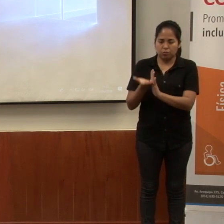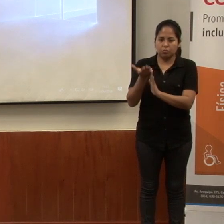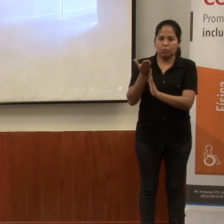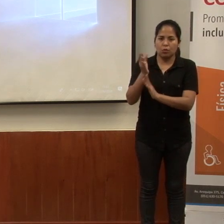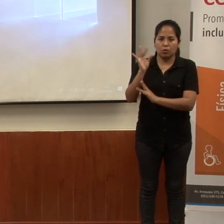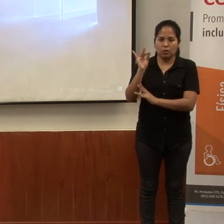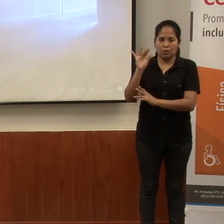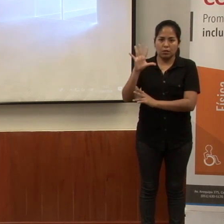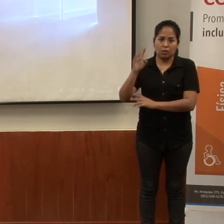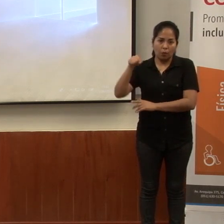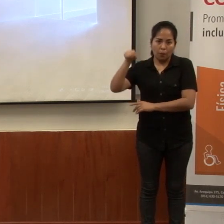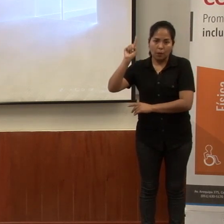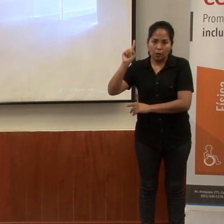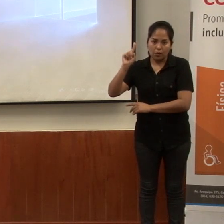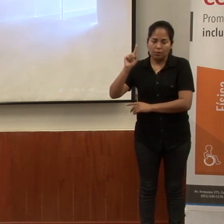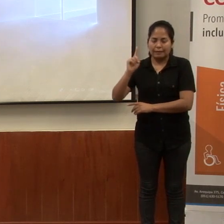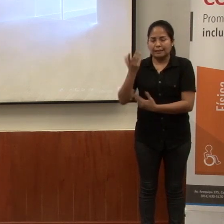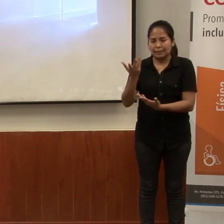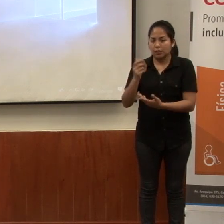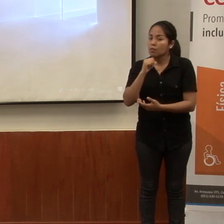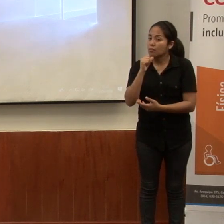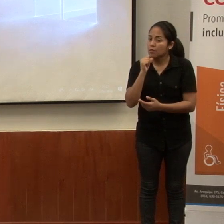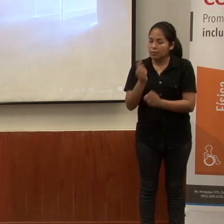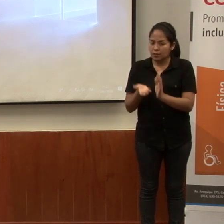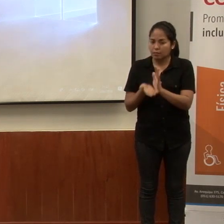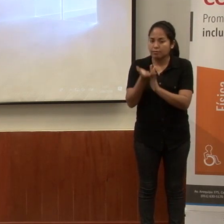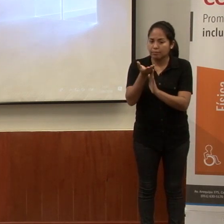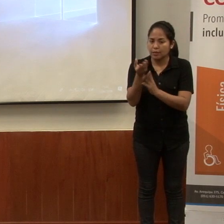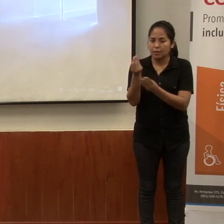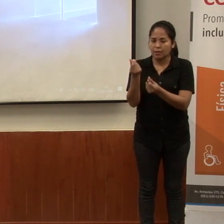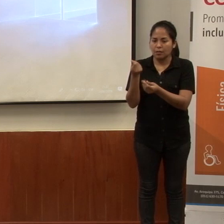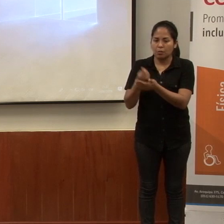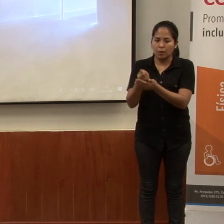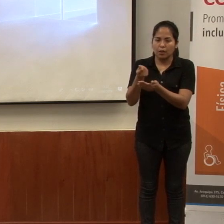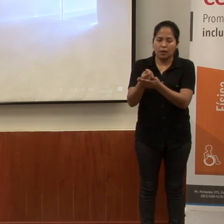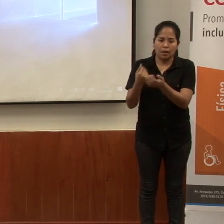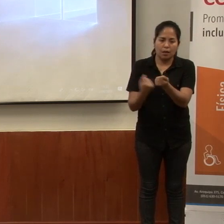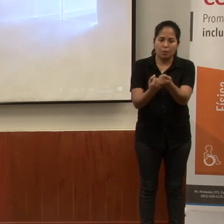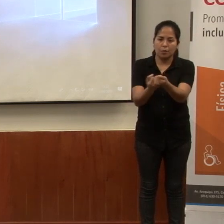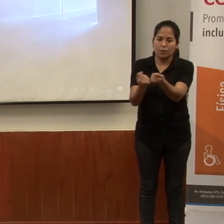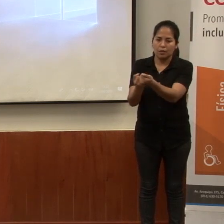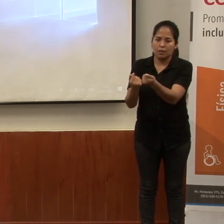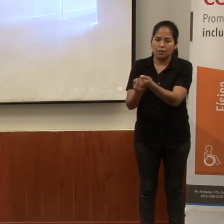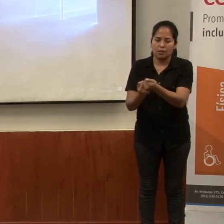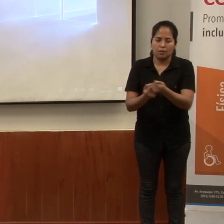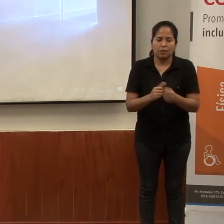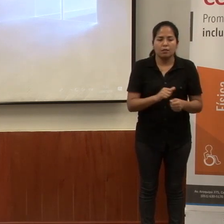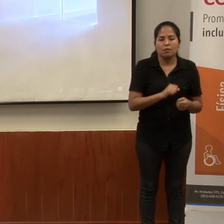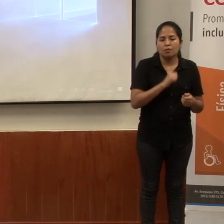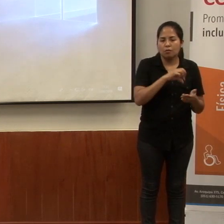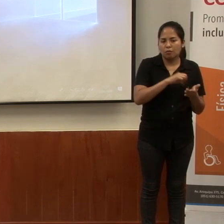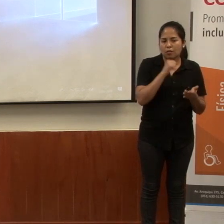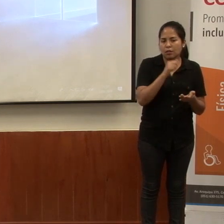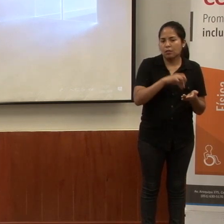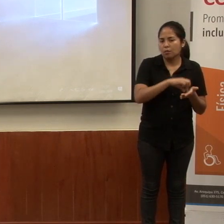poco. Pero tengamos en cuenta que también existe otro programa presupuestal que es el 131, que es el de salud